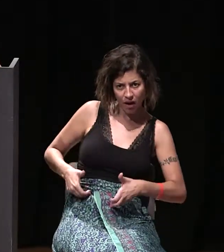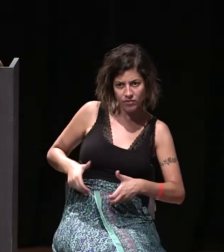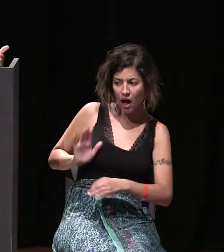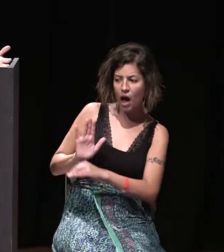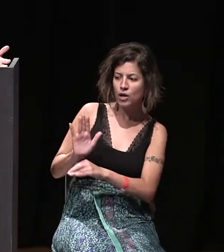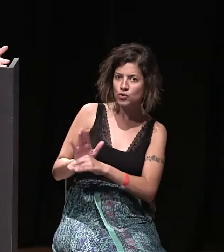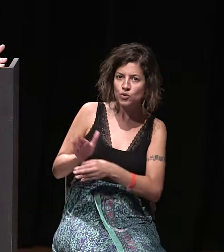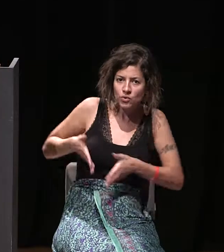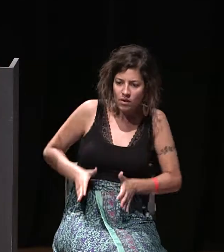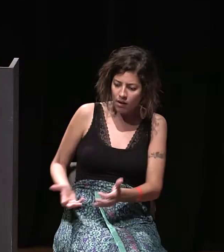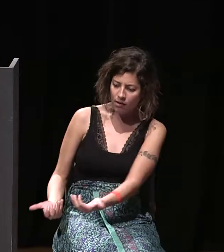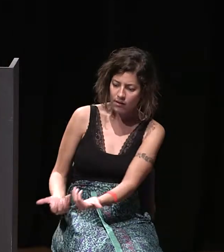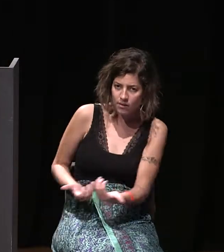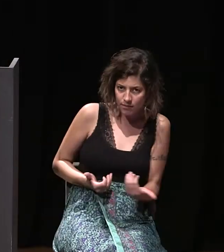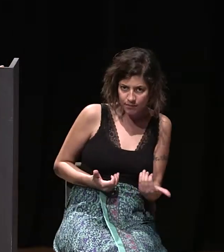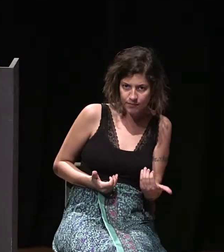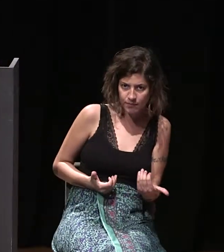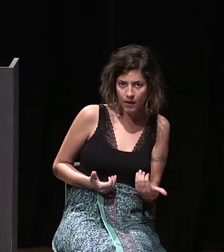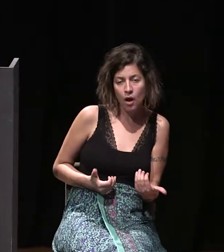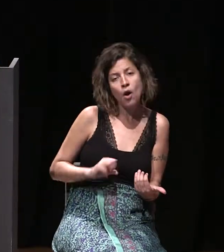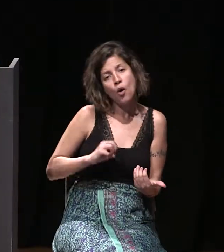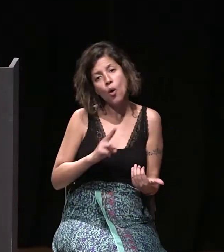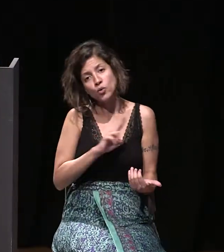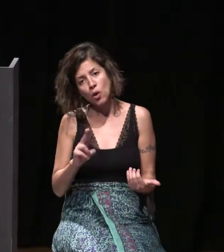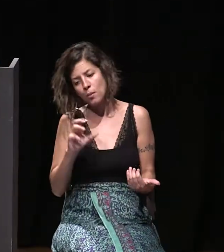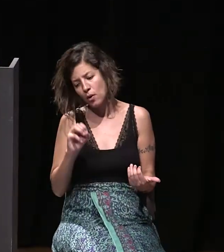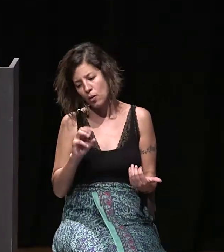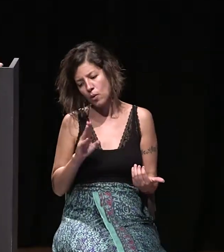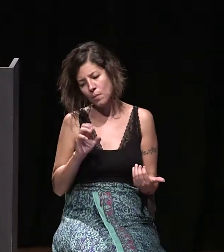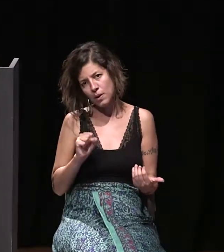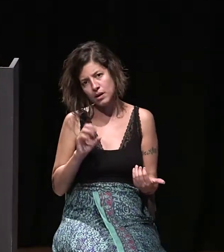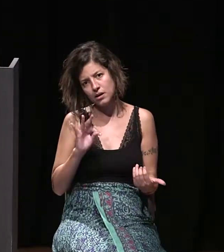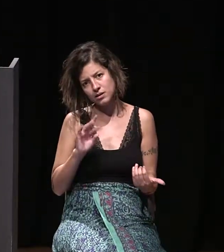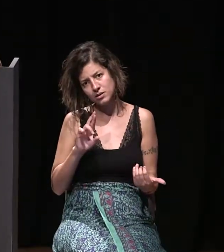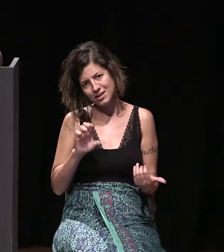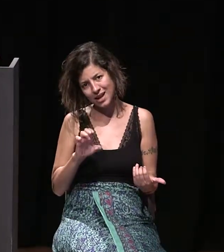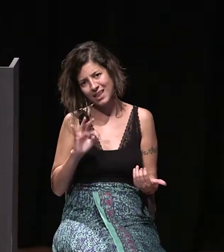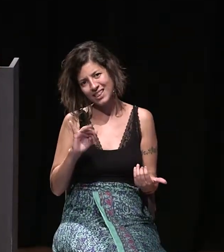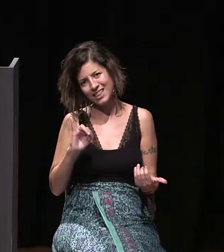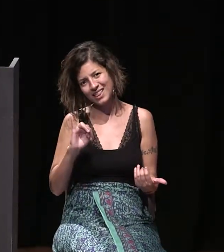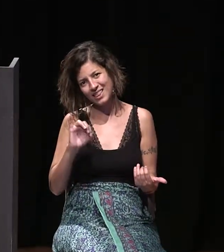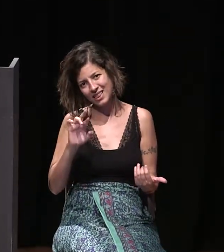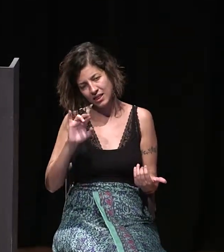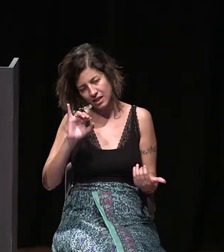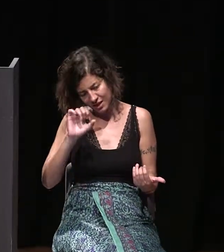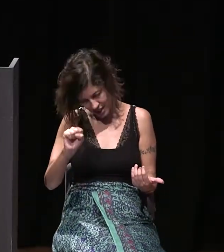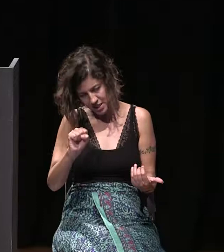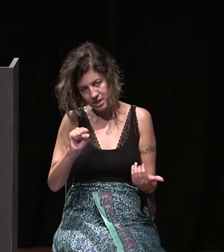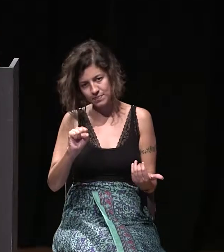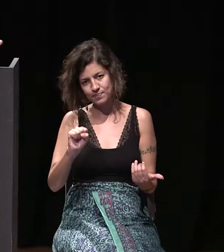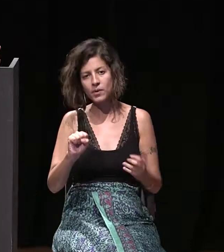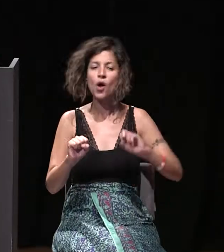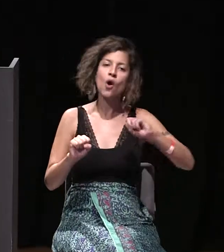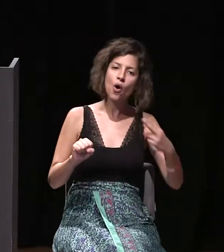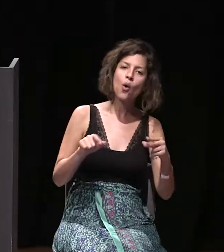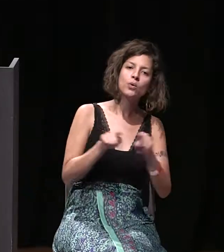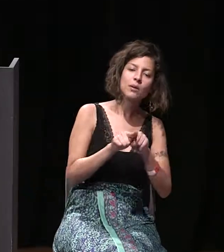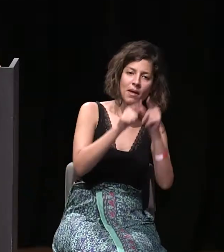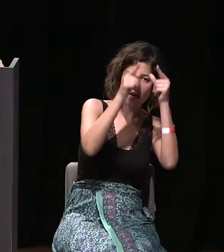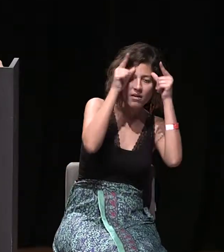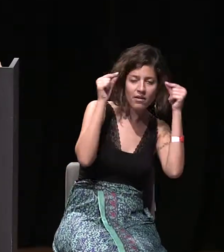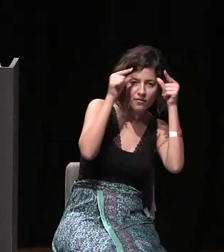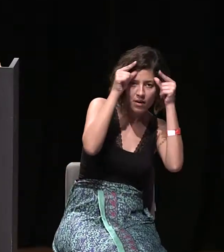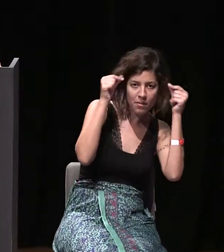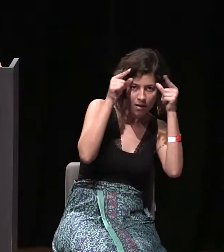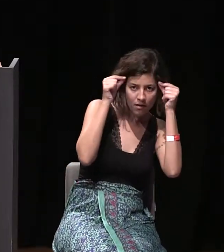as chamadas obstetrizes, ou as enfermeiras obstetras, né? Que fizeram a formação em enfermagem e depois a especialização